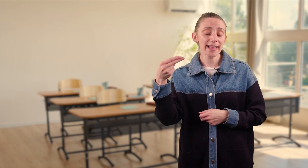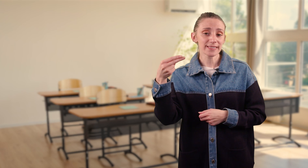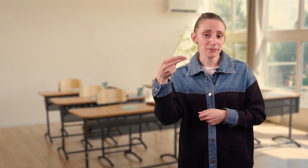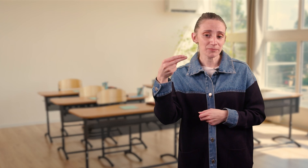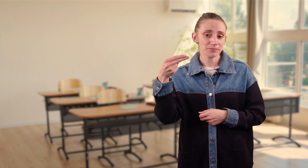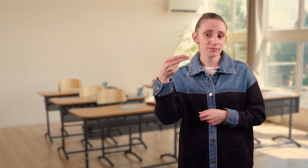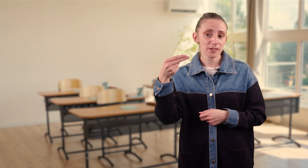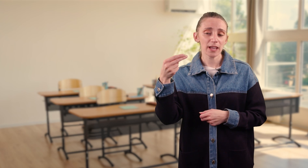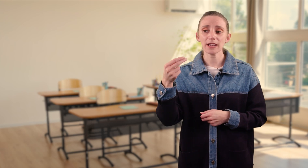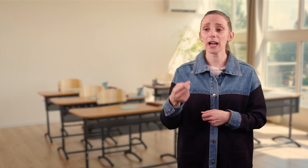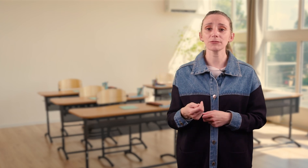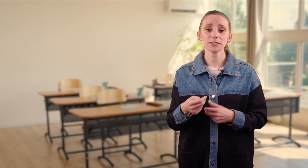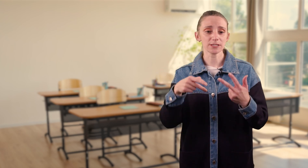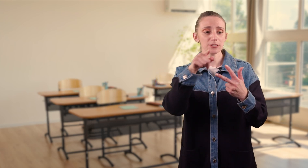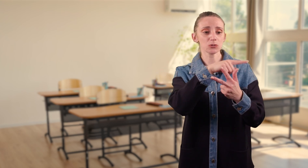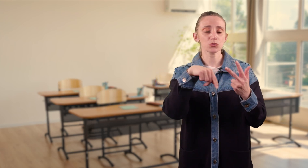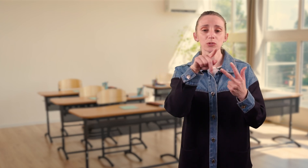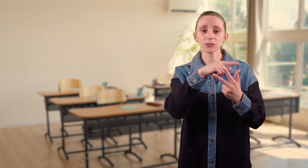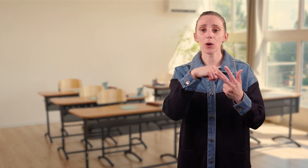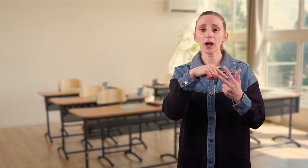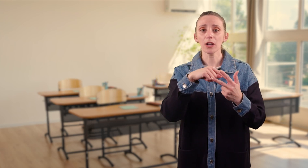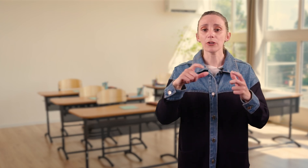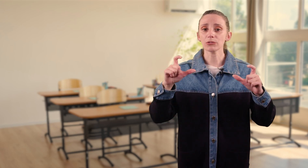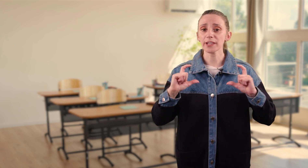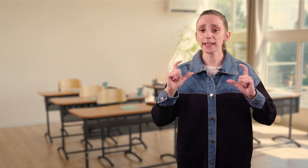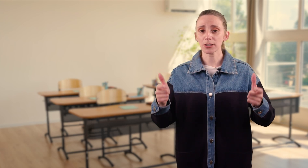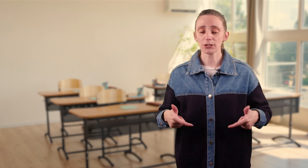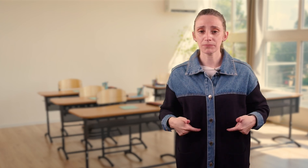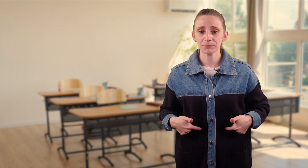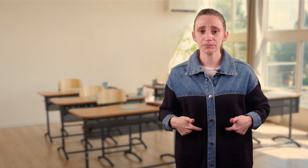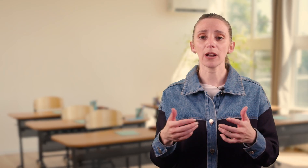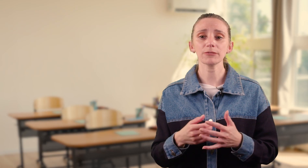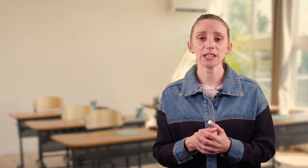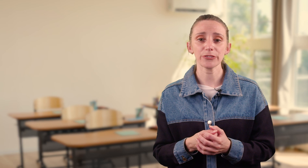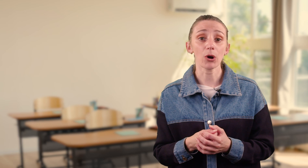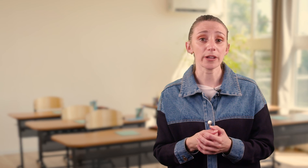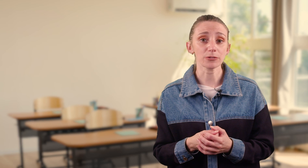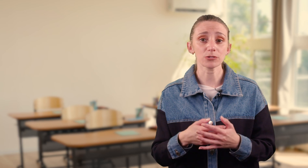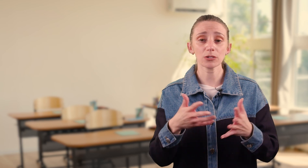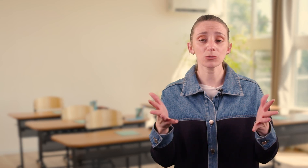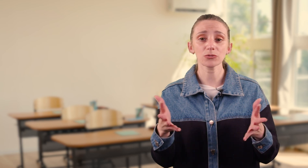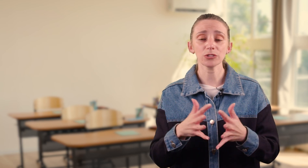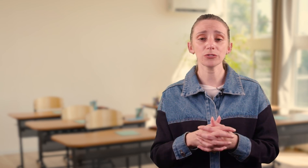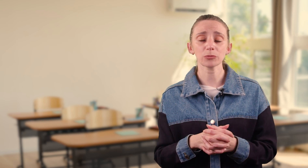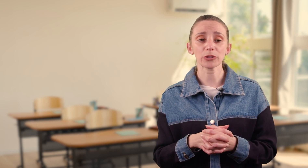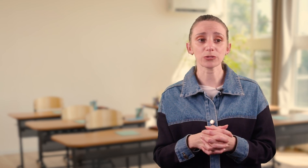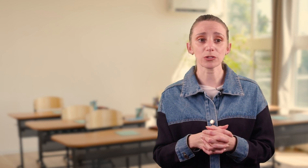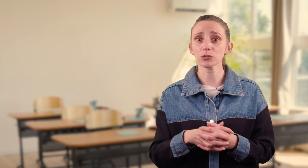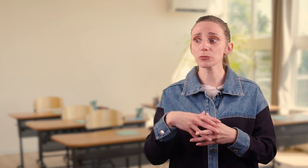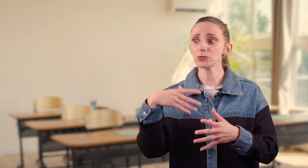N-A-T-H-A-N. Et là, vous avez dit que tous les trois vont à l'école. Là, vous avez en quelque sorte donc fini votre présentation puisque